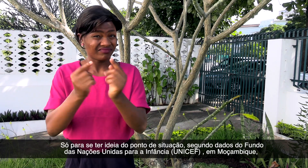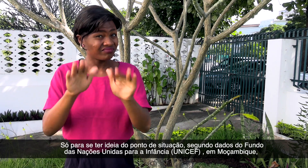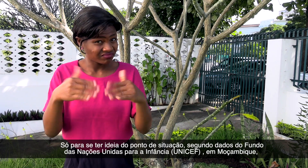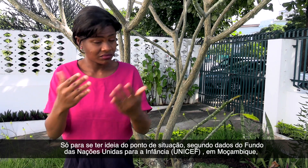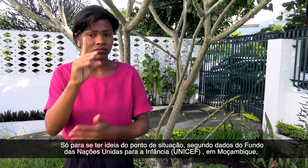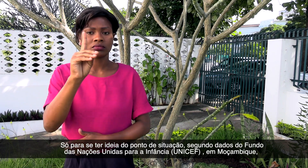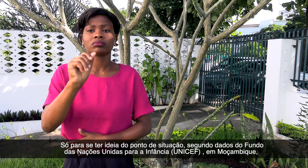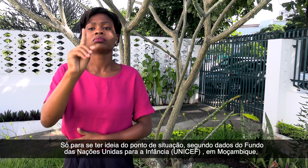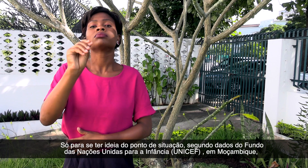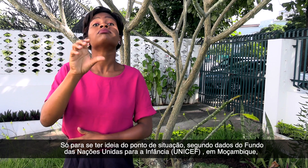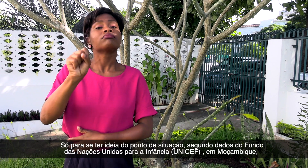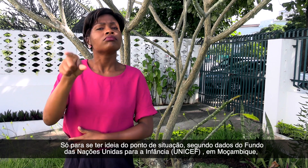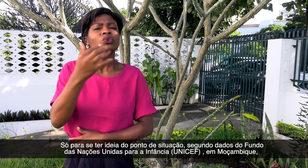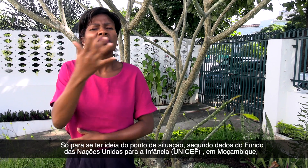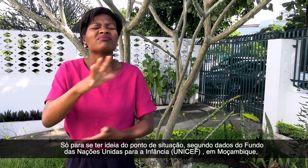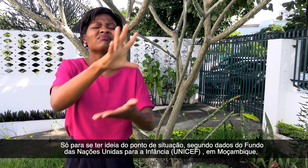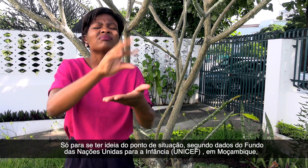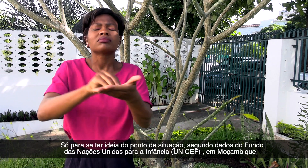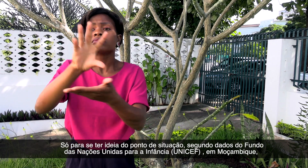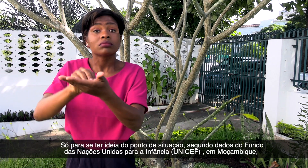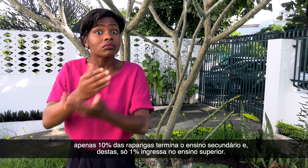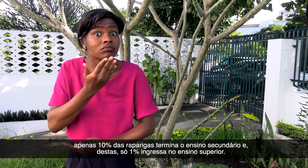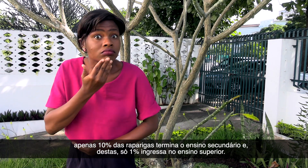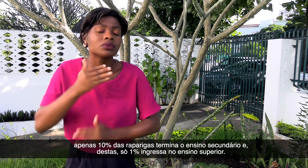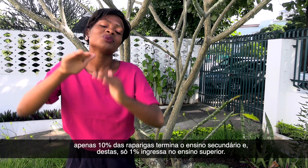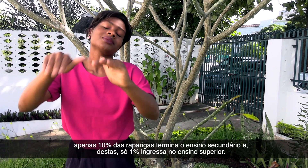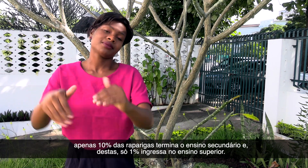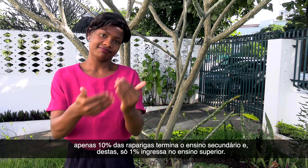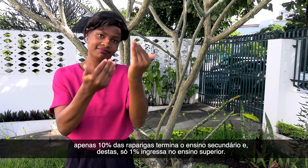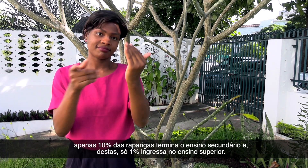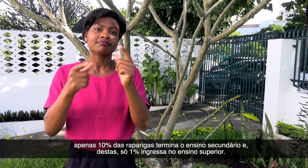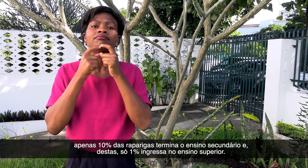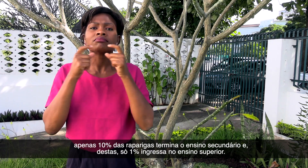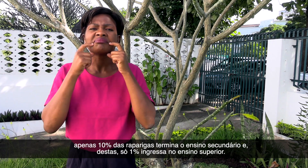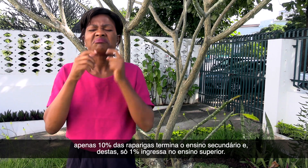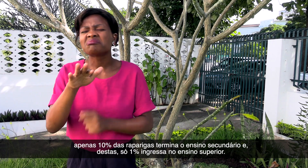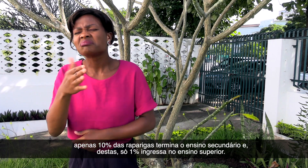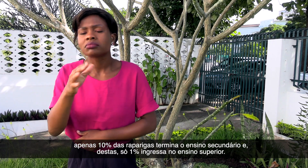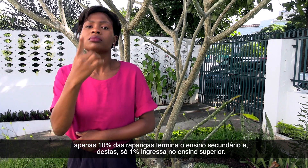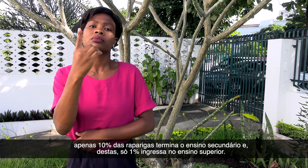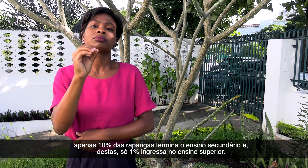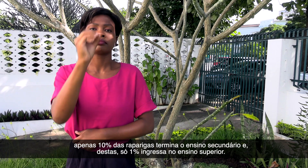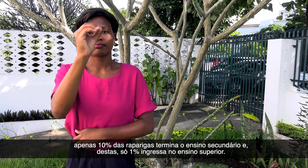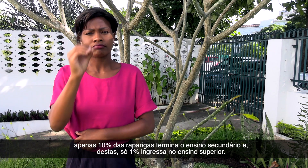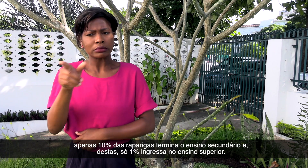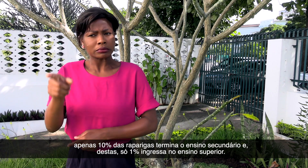Unidas para a Infância, a Unicef, em Moçambique apenas 10% das raparigas terminam o ensino secundário